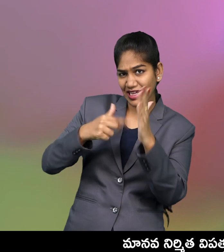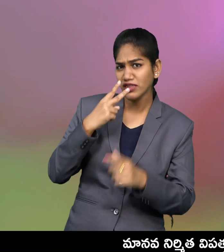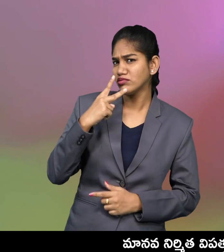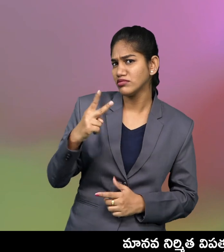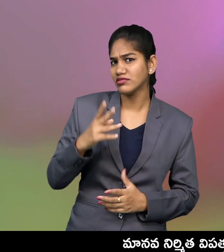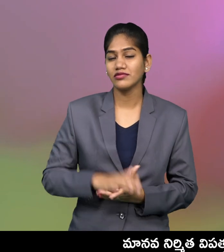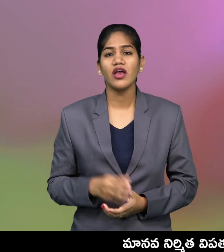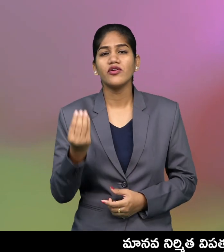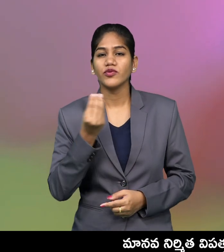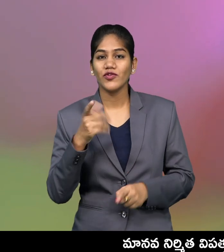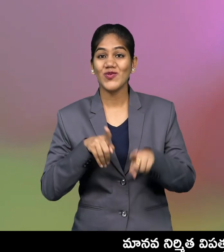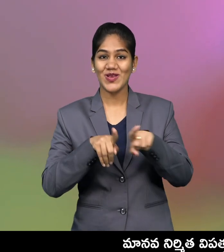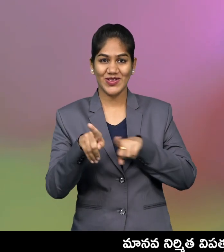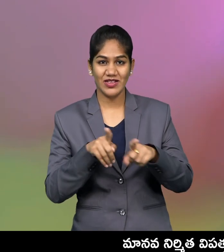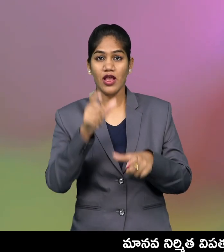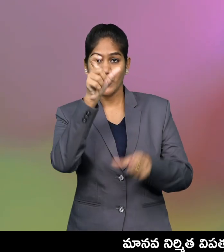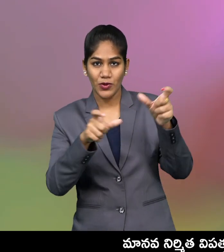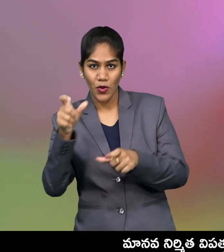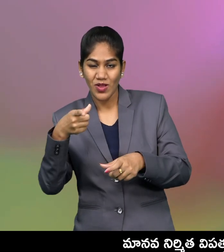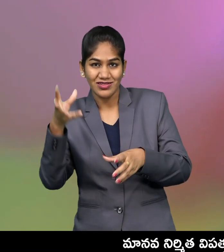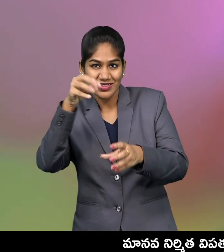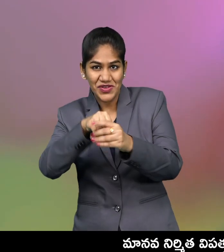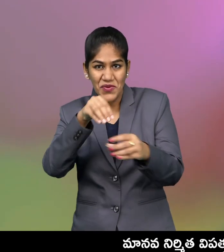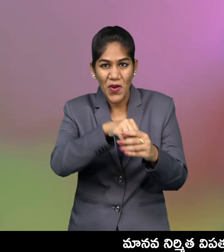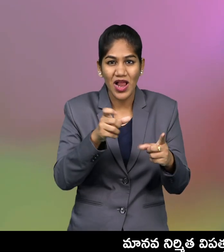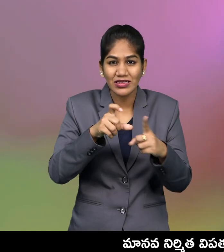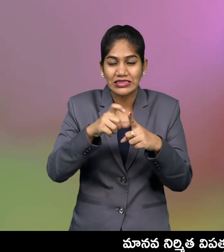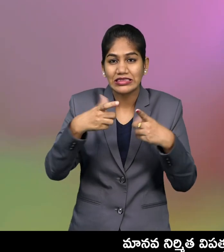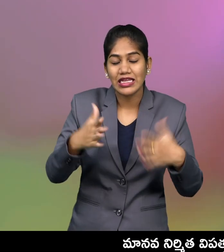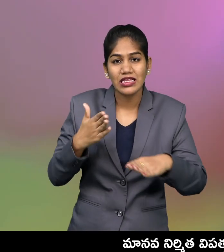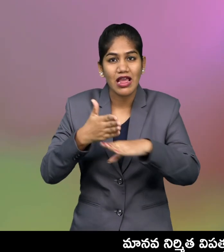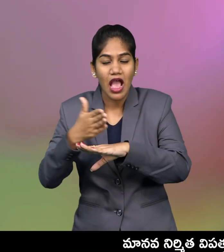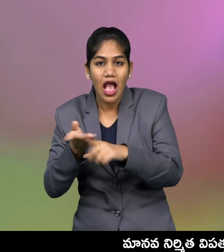విపత్తుల యొక్క కొన్ని ఉదాహరణలను క్లుప్తంగా చూద్దాం.